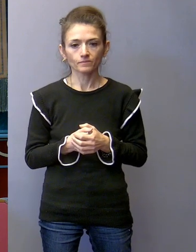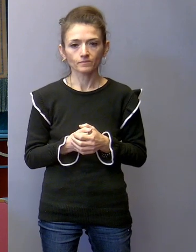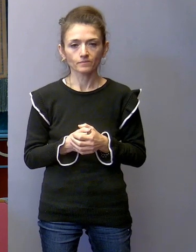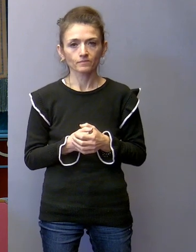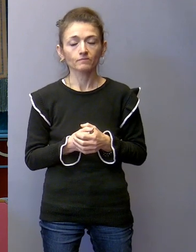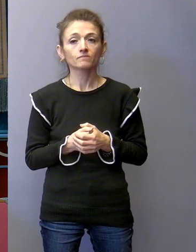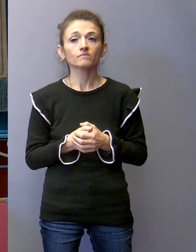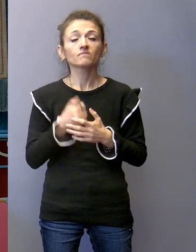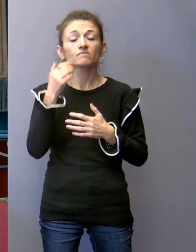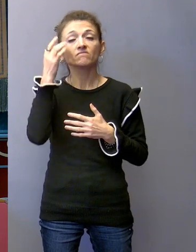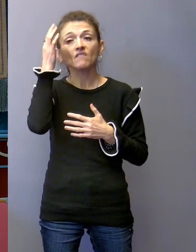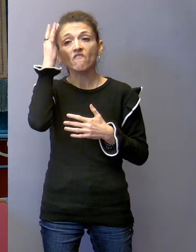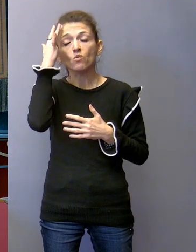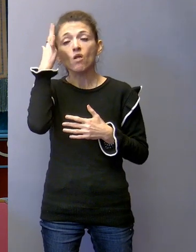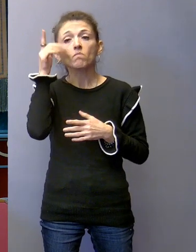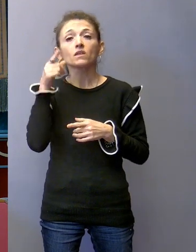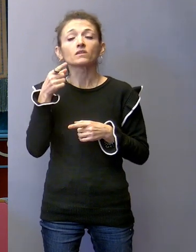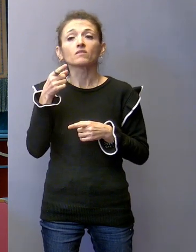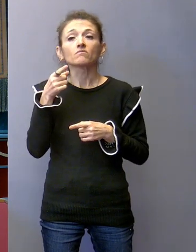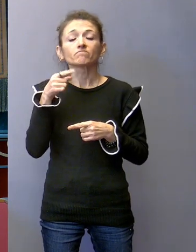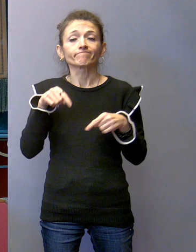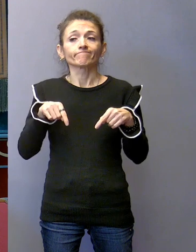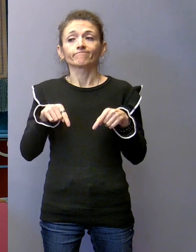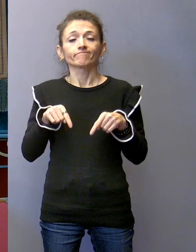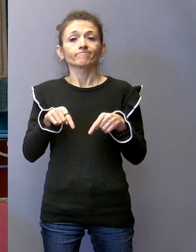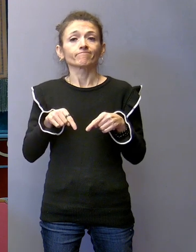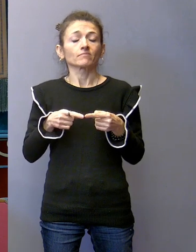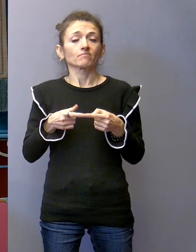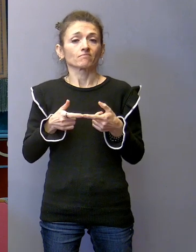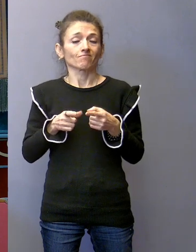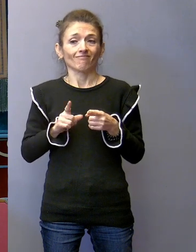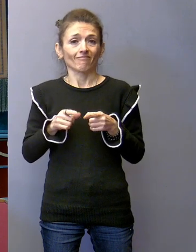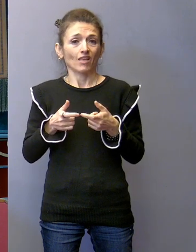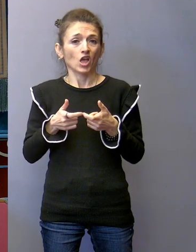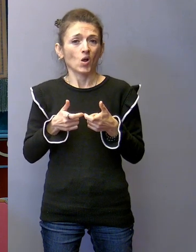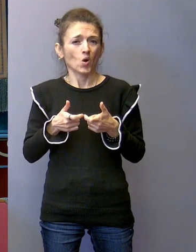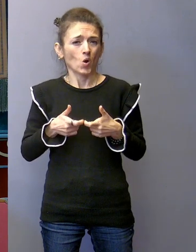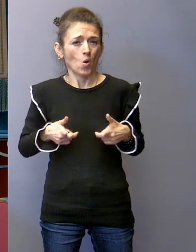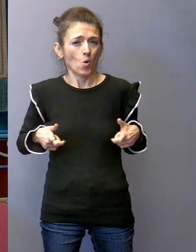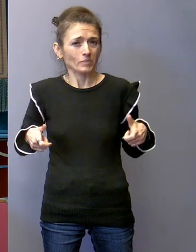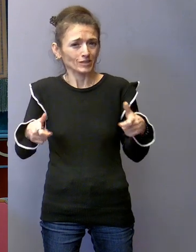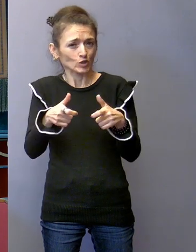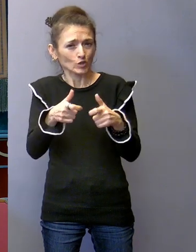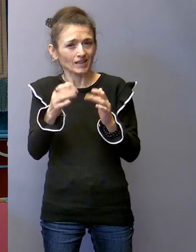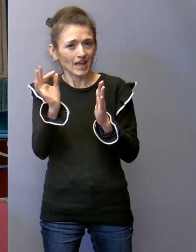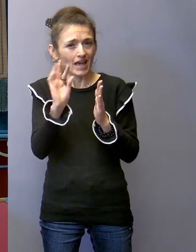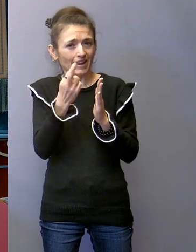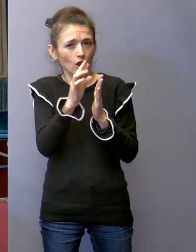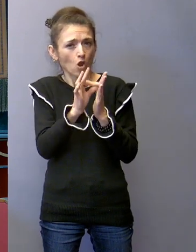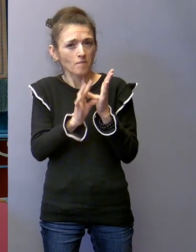eventualmente Eventualmente visto che siamo poi in commissione di questo regolamento ormai